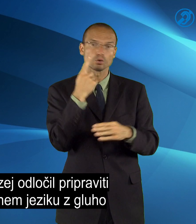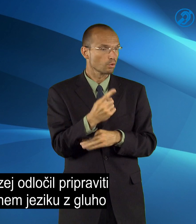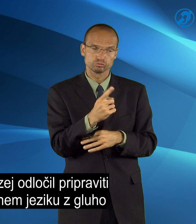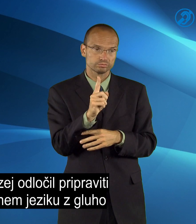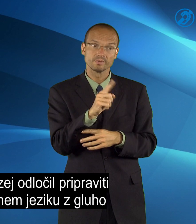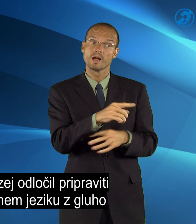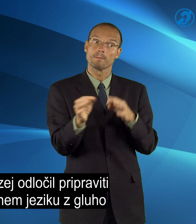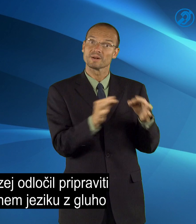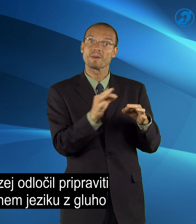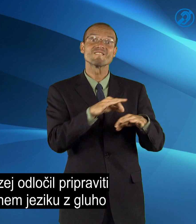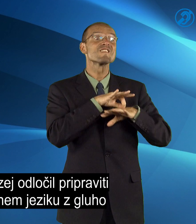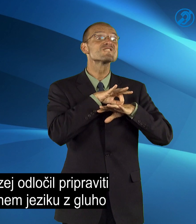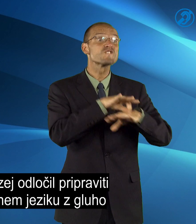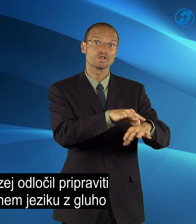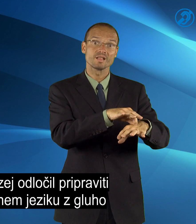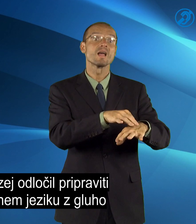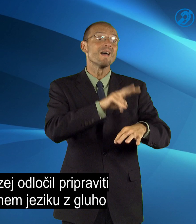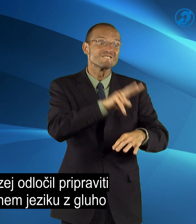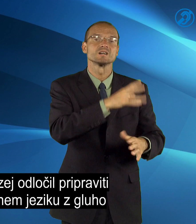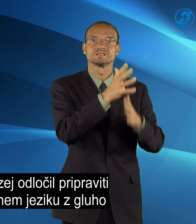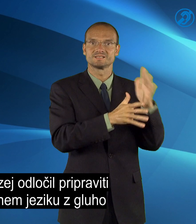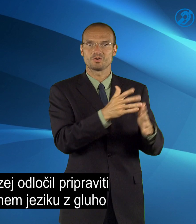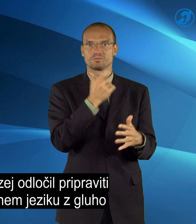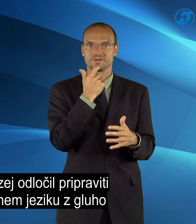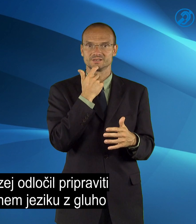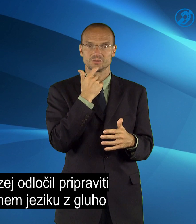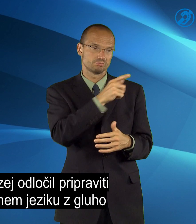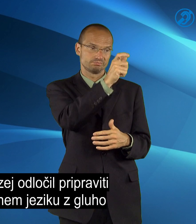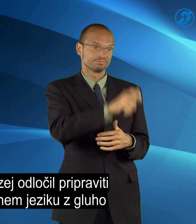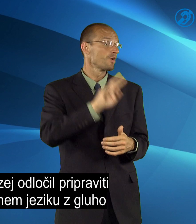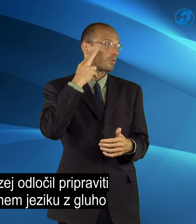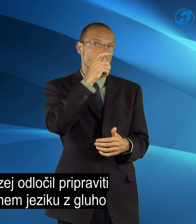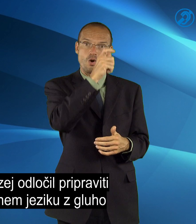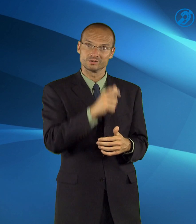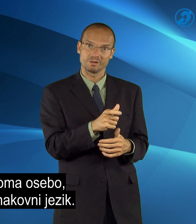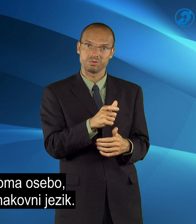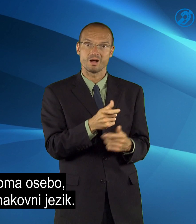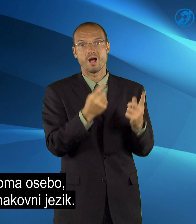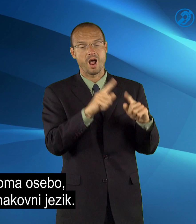v znakovnem jeziku z gluho osebo oziroma osebo, ki obvlada znakovni jezik.